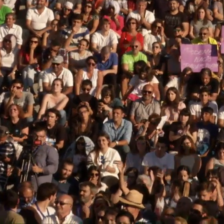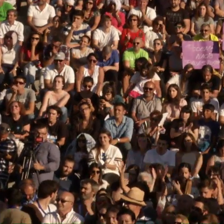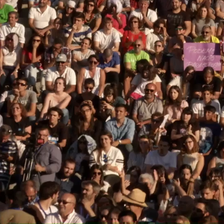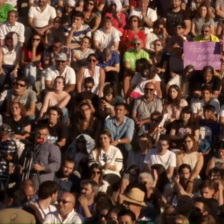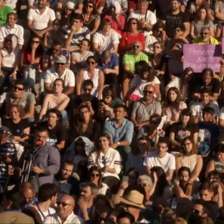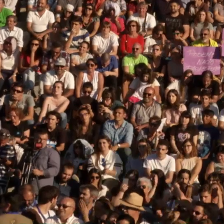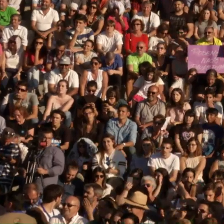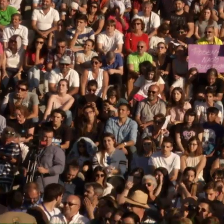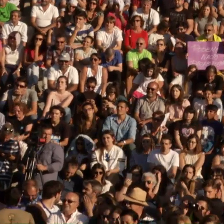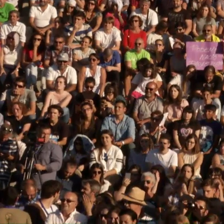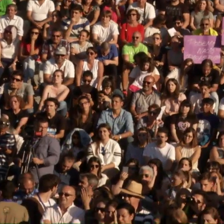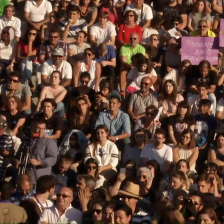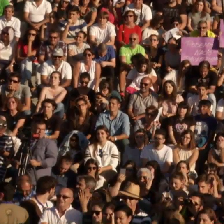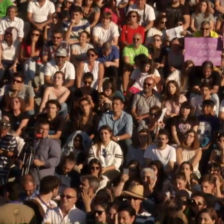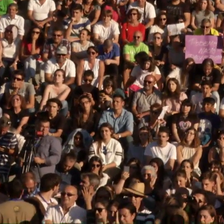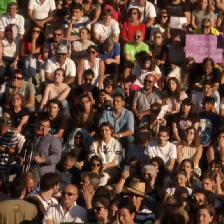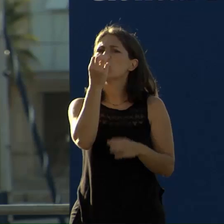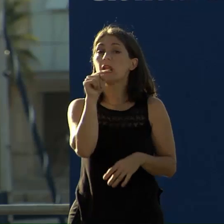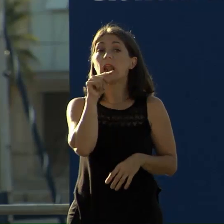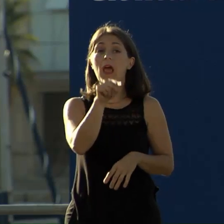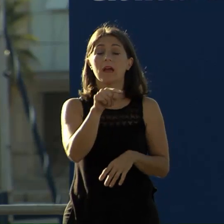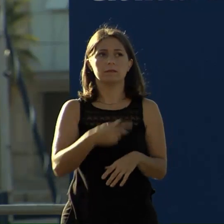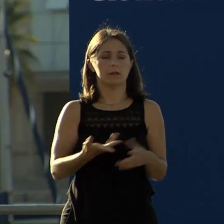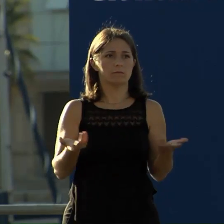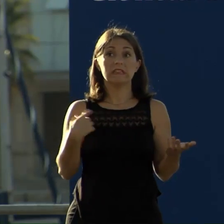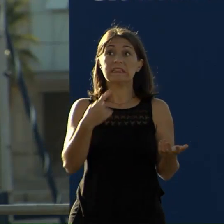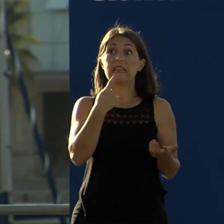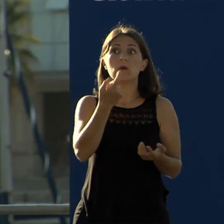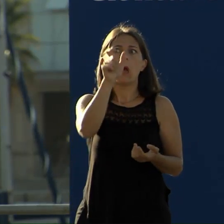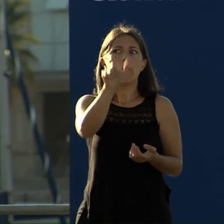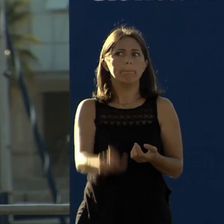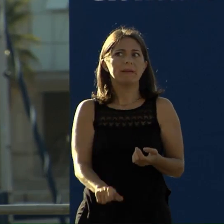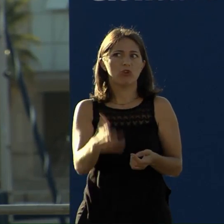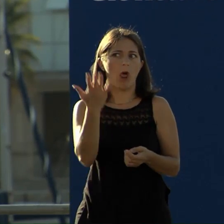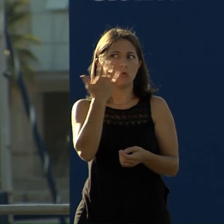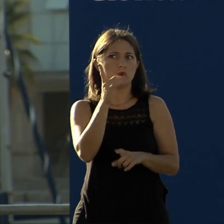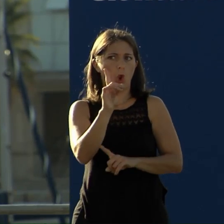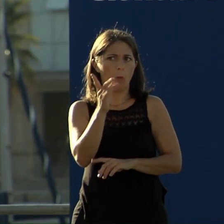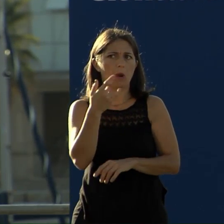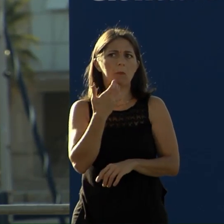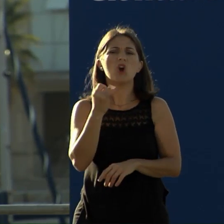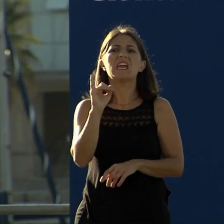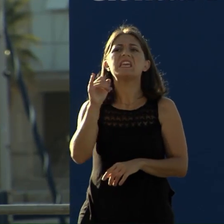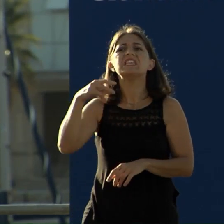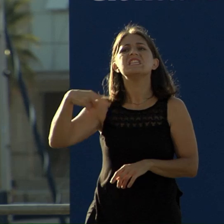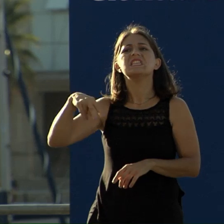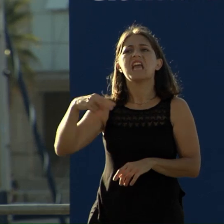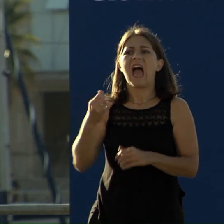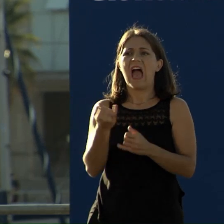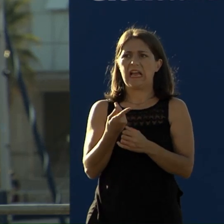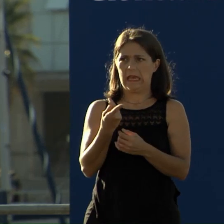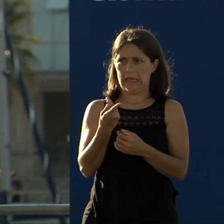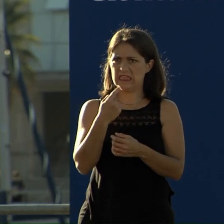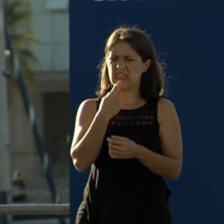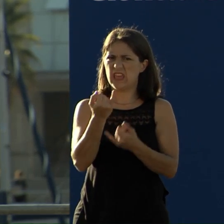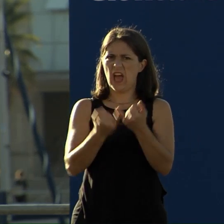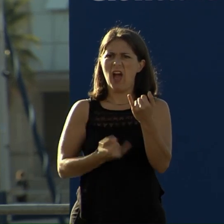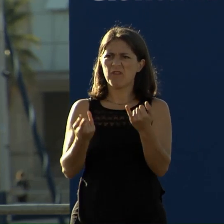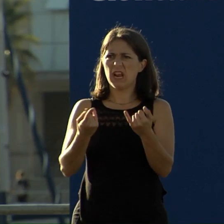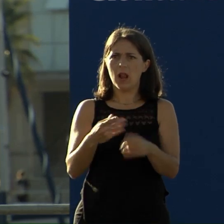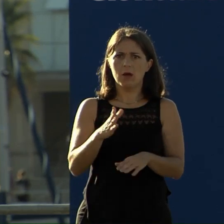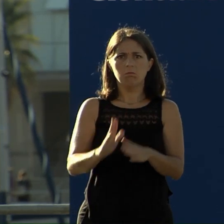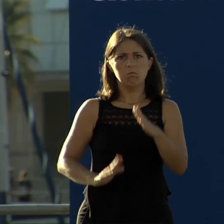En el Partido Socialista, lo decía alguien tan poco sospechoso como Iñaki Gabilondo, el doble bloqueo de los